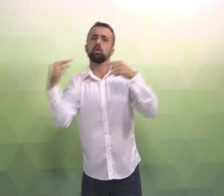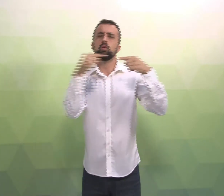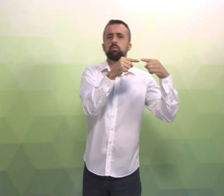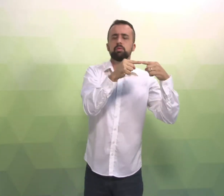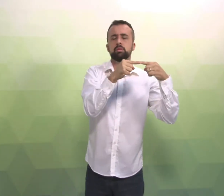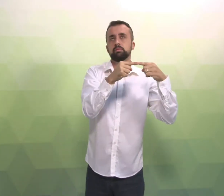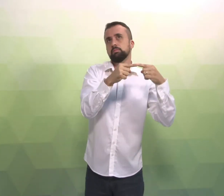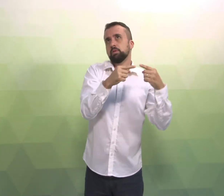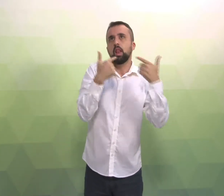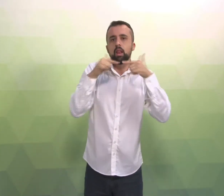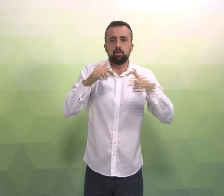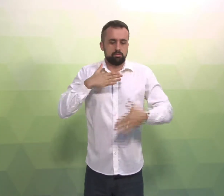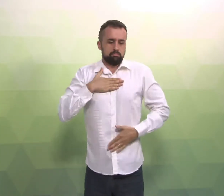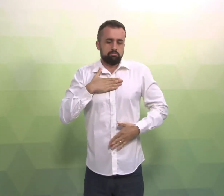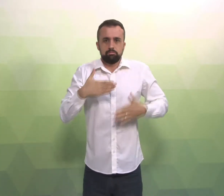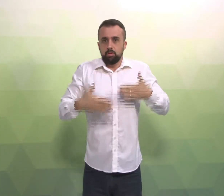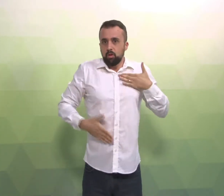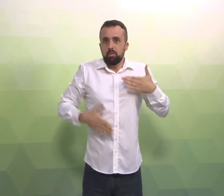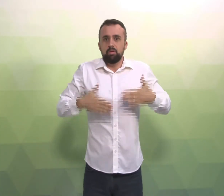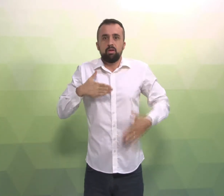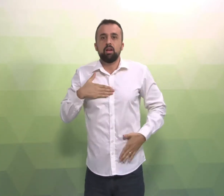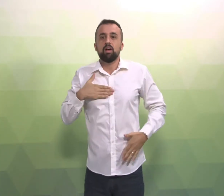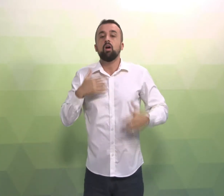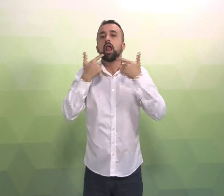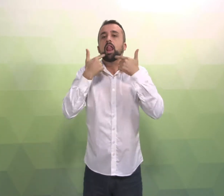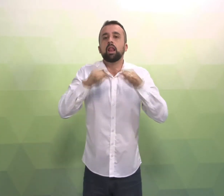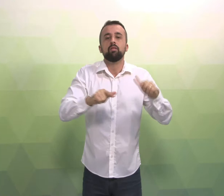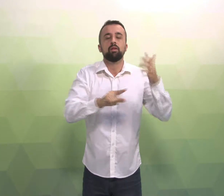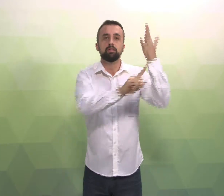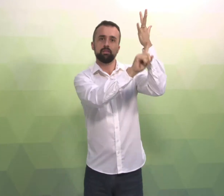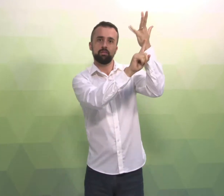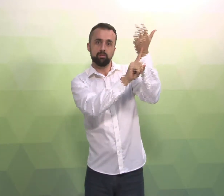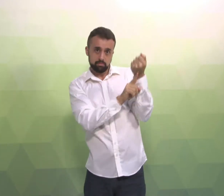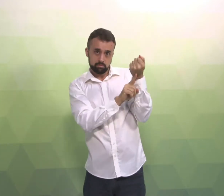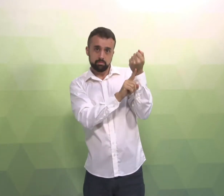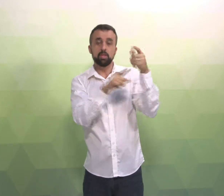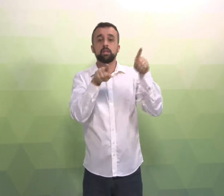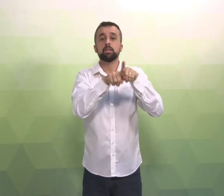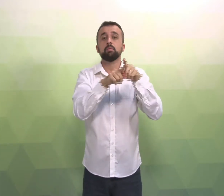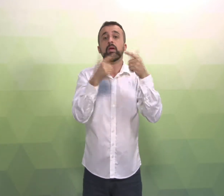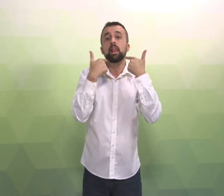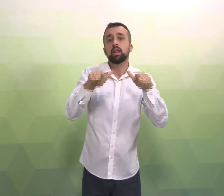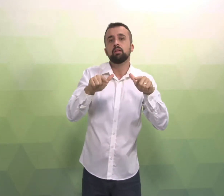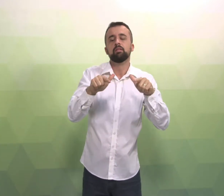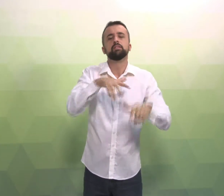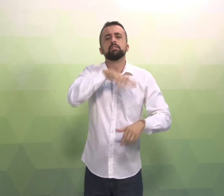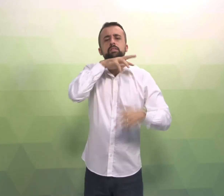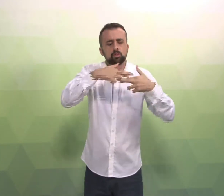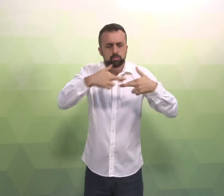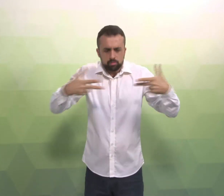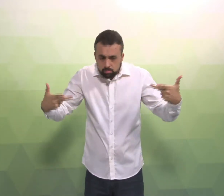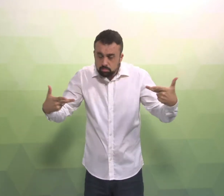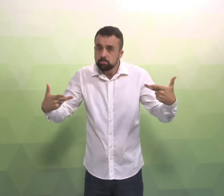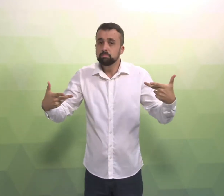O termo linguagem refere-se a, por exemplo, linguagem corporal, linguagem